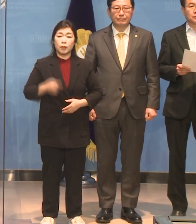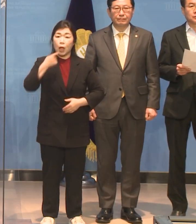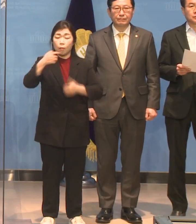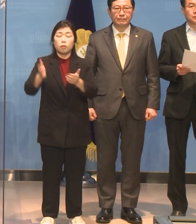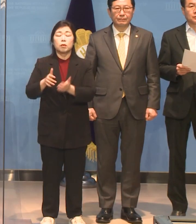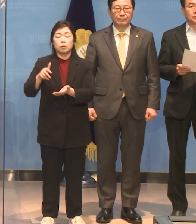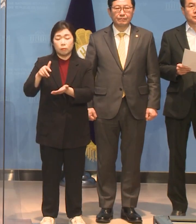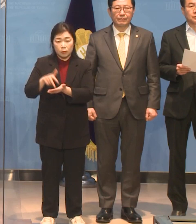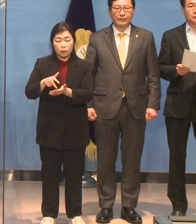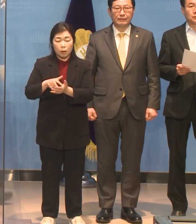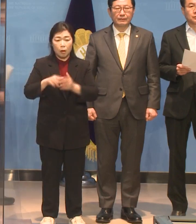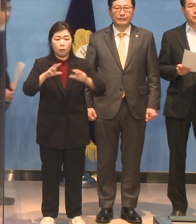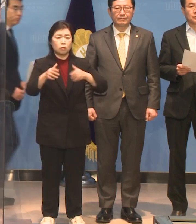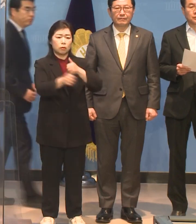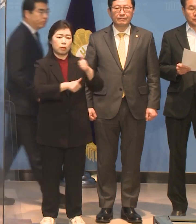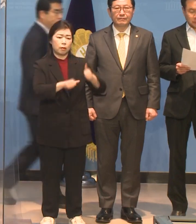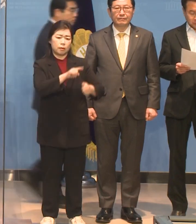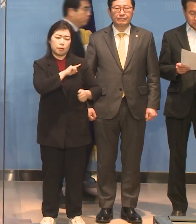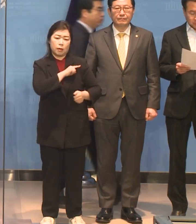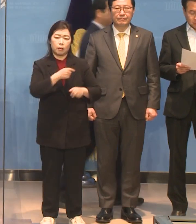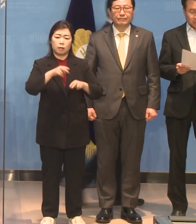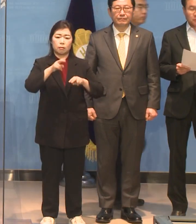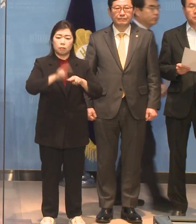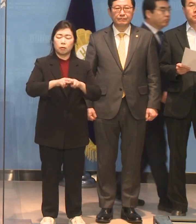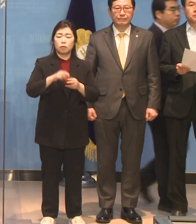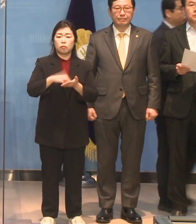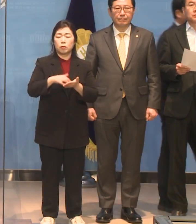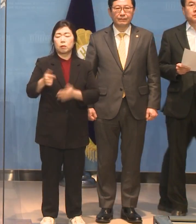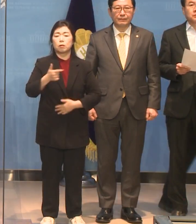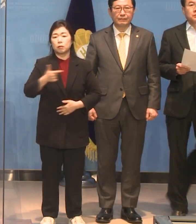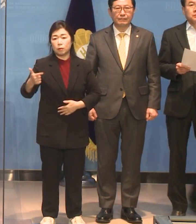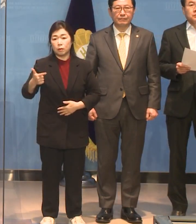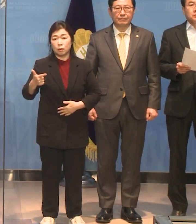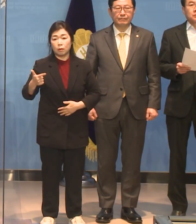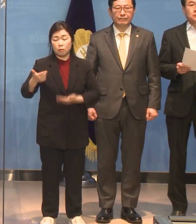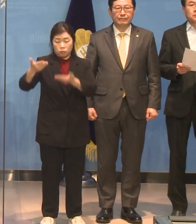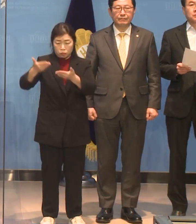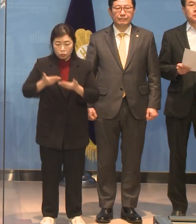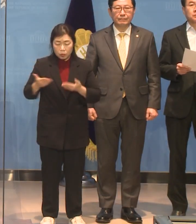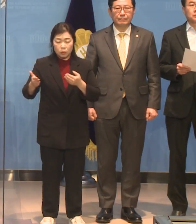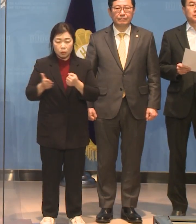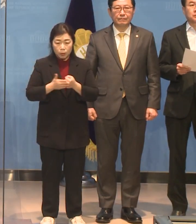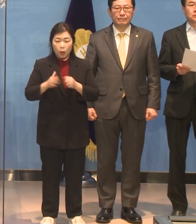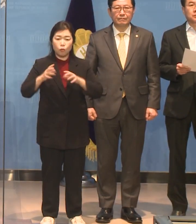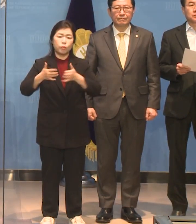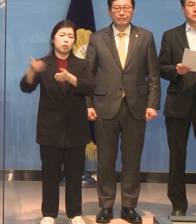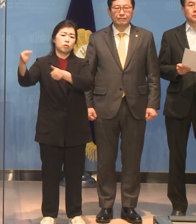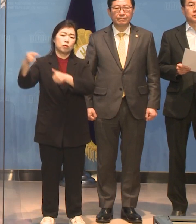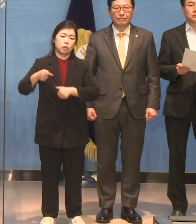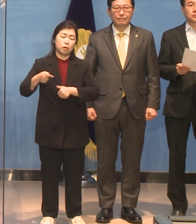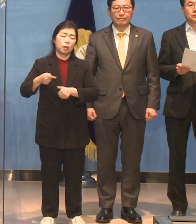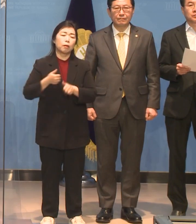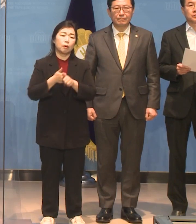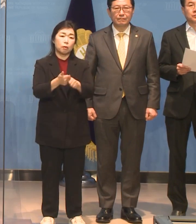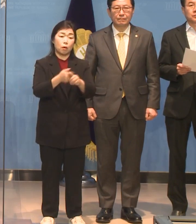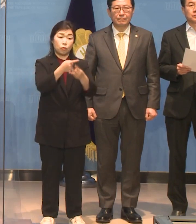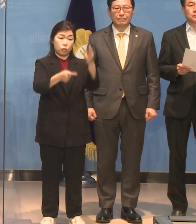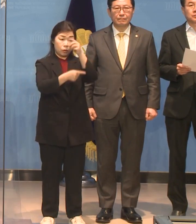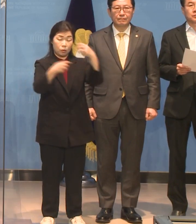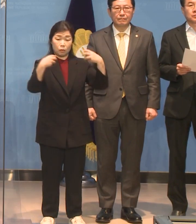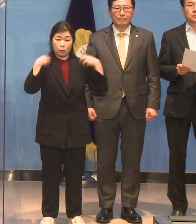민주당은 국회 제1의 원내정당입니다 국민이 주신 소중한 입법권을 활용해 윤석열 정권의